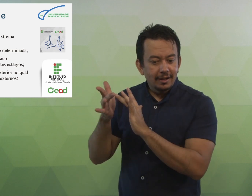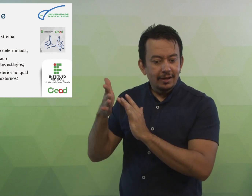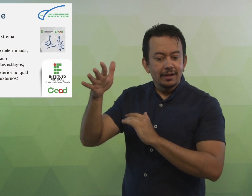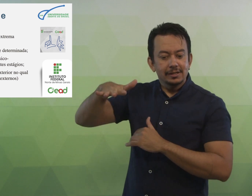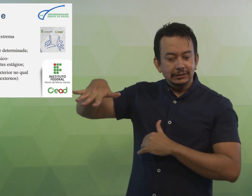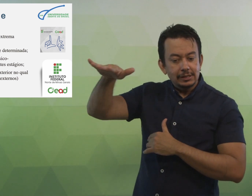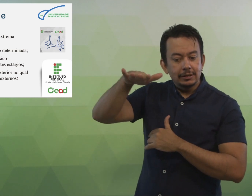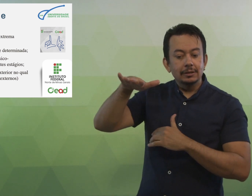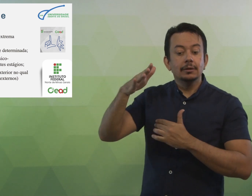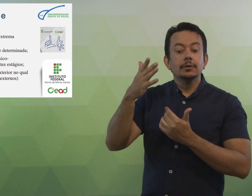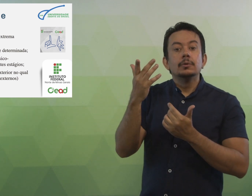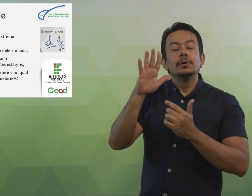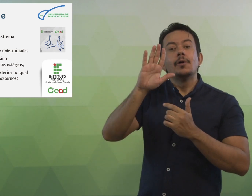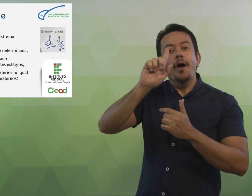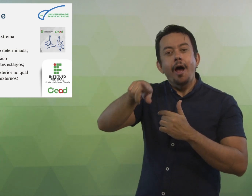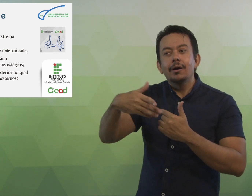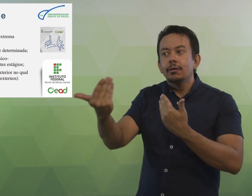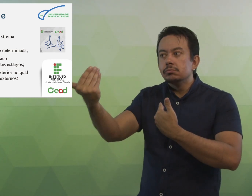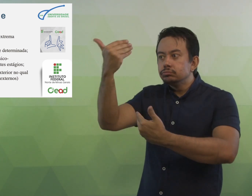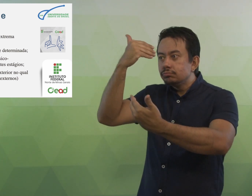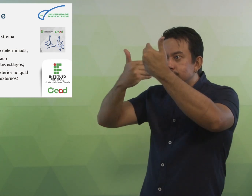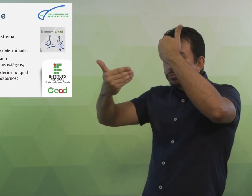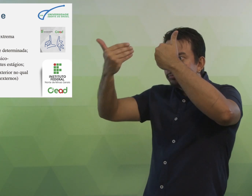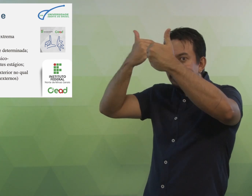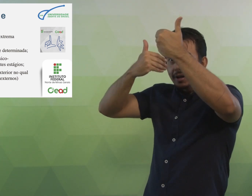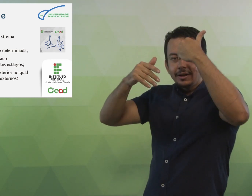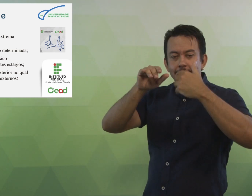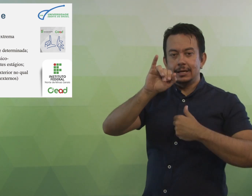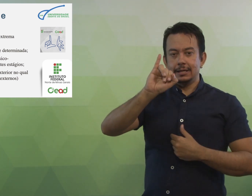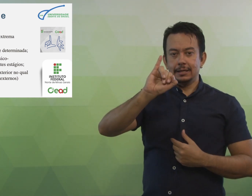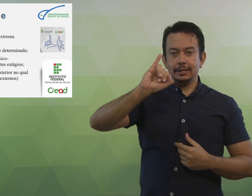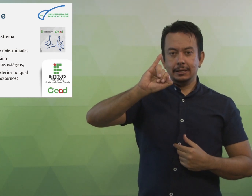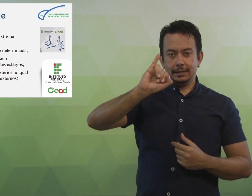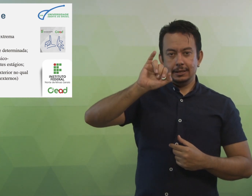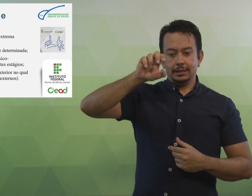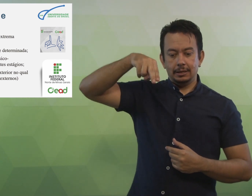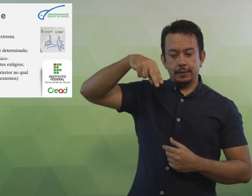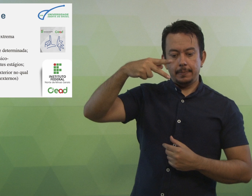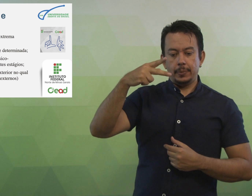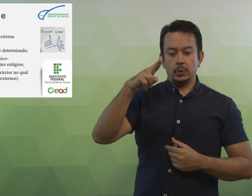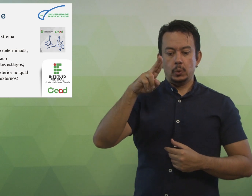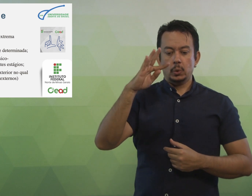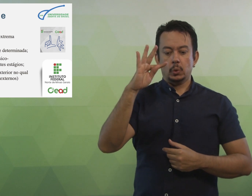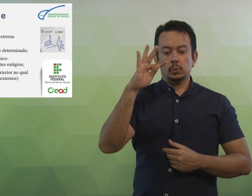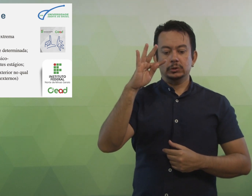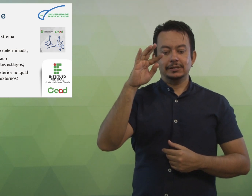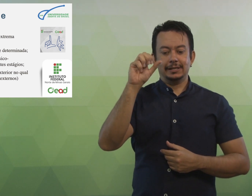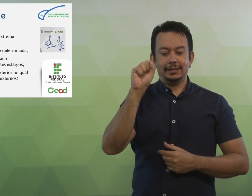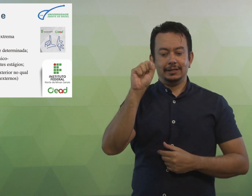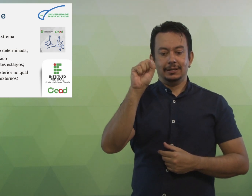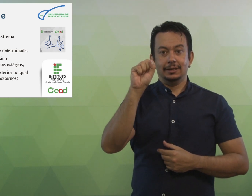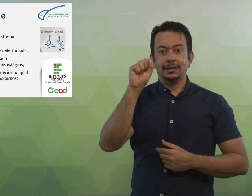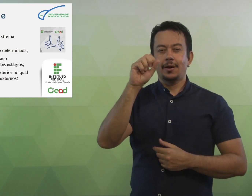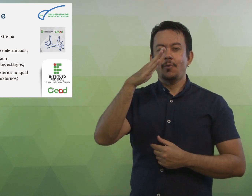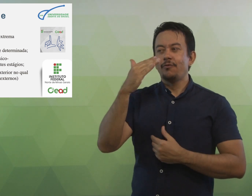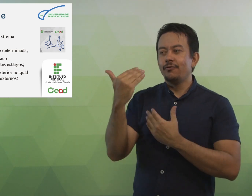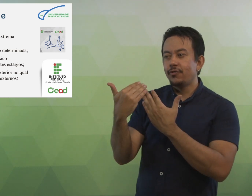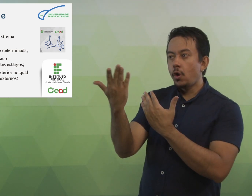familiar. Então, são os contextos externos de sociedade que ela tem contato.